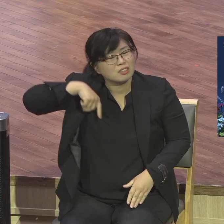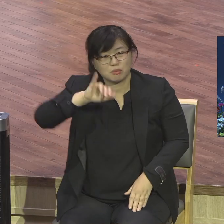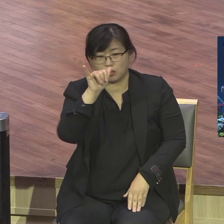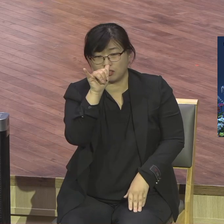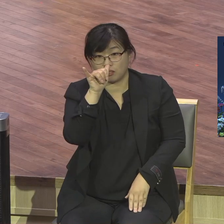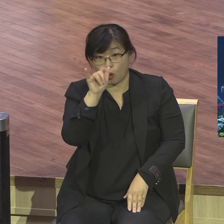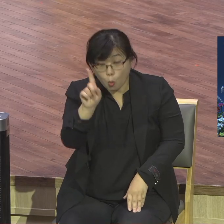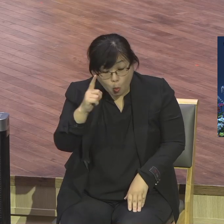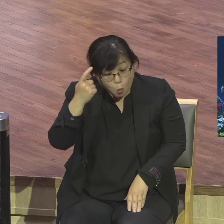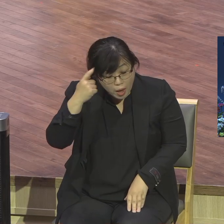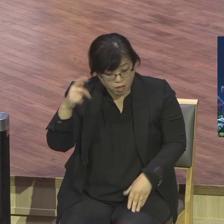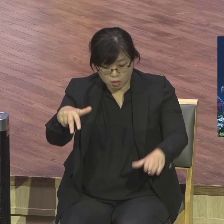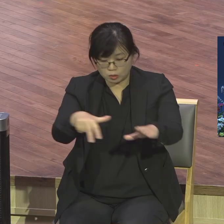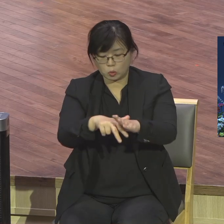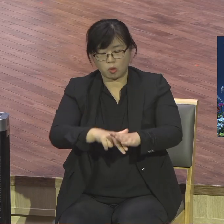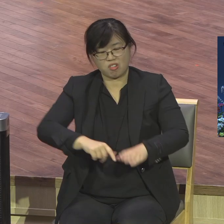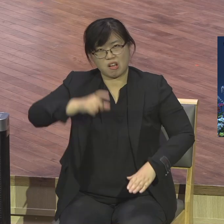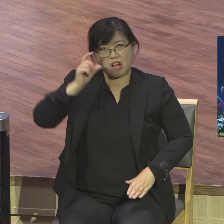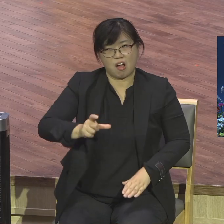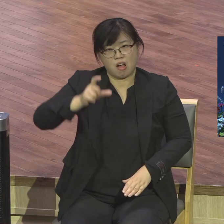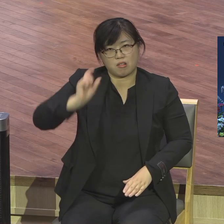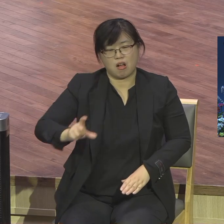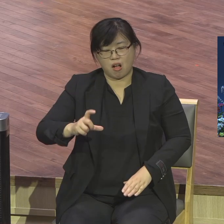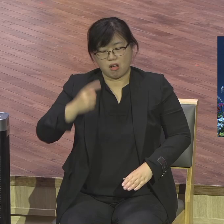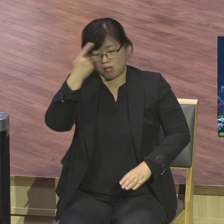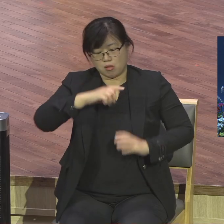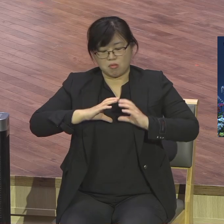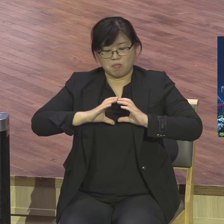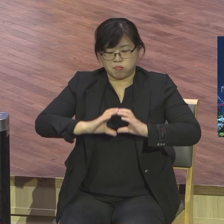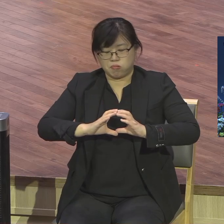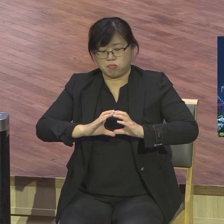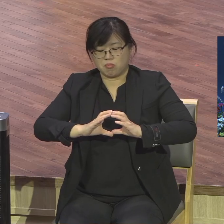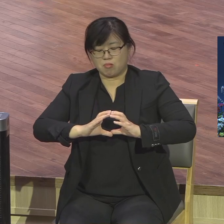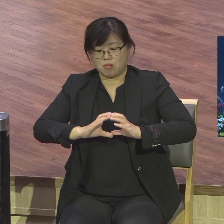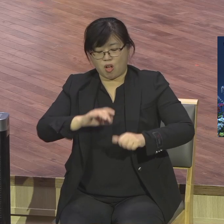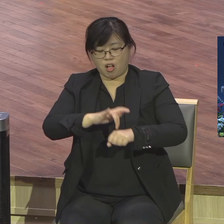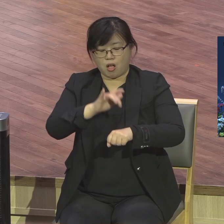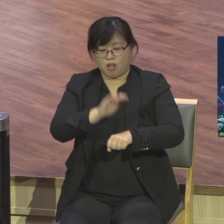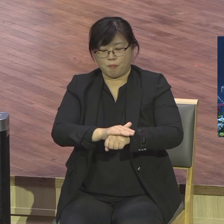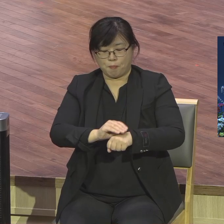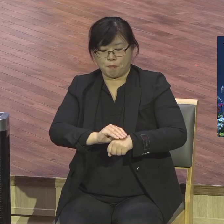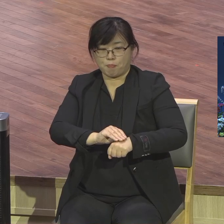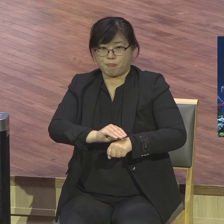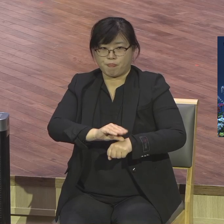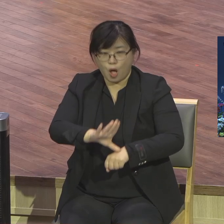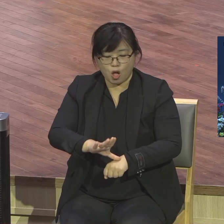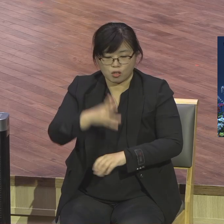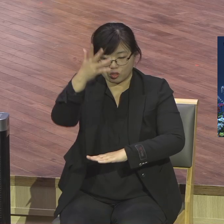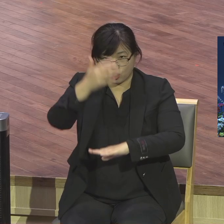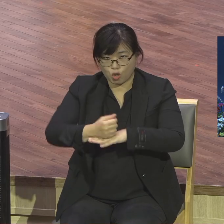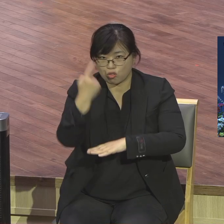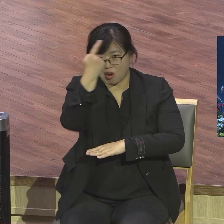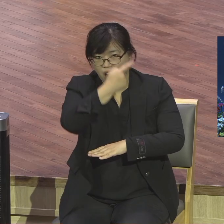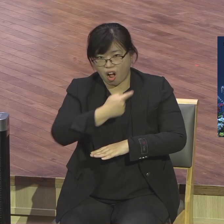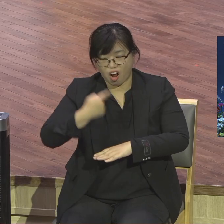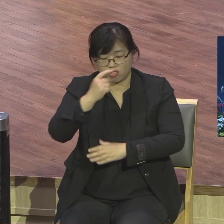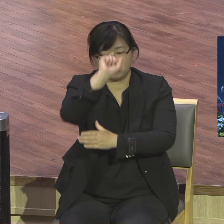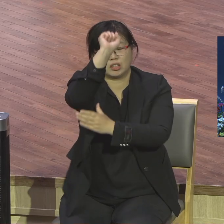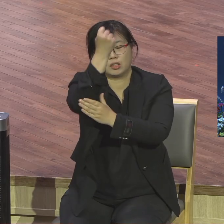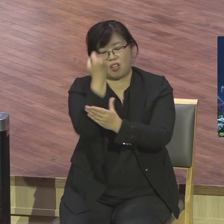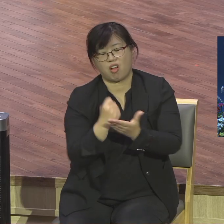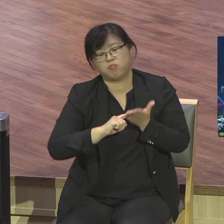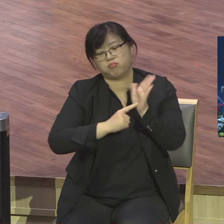우리는 뭐가 돼야 된다고요? 축제입니다 축제 자 보세요 초대교회 초대